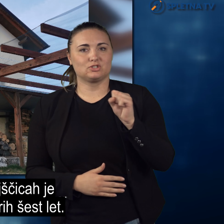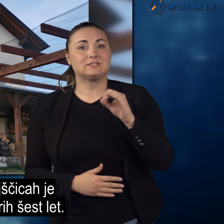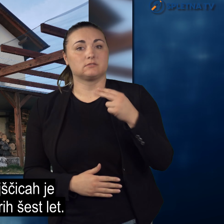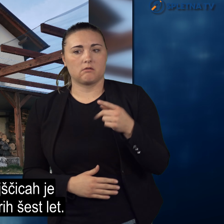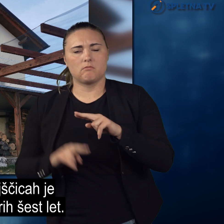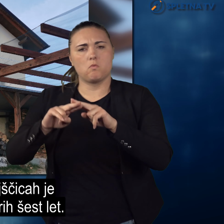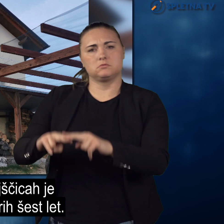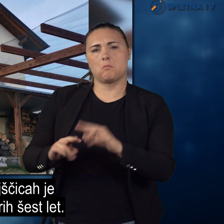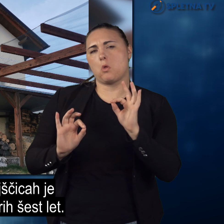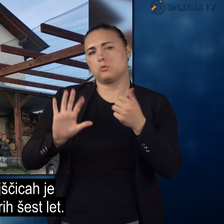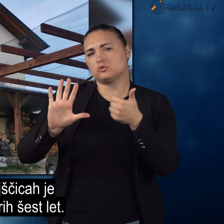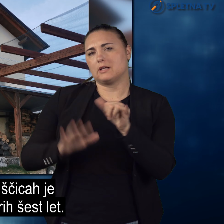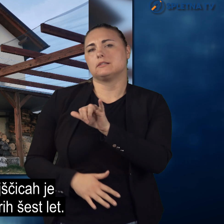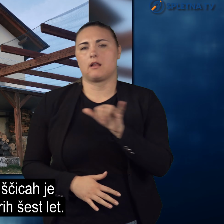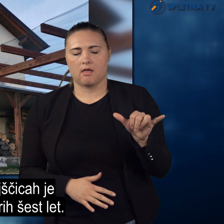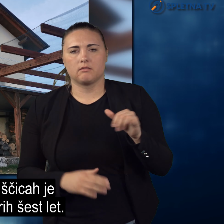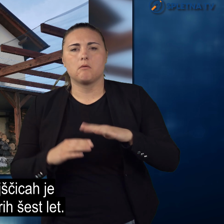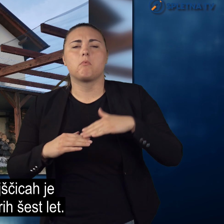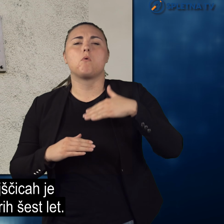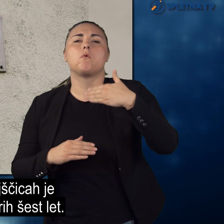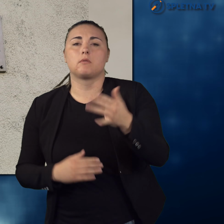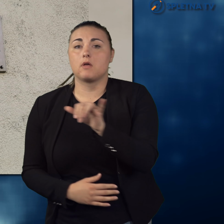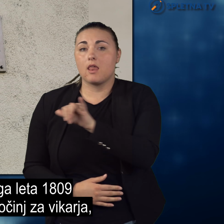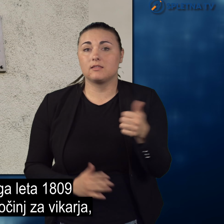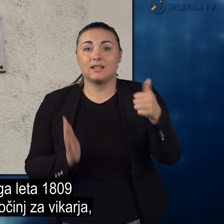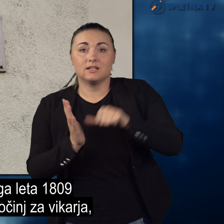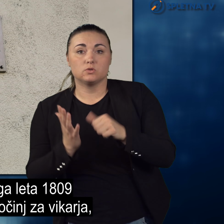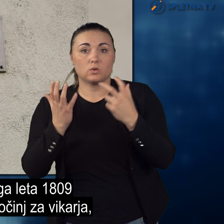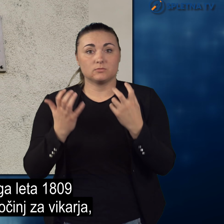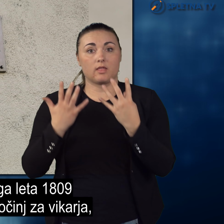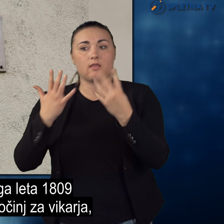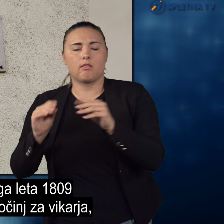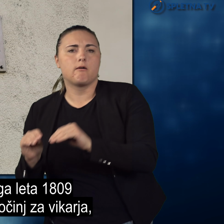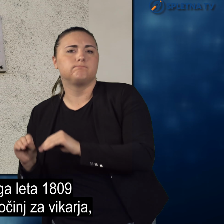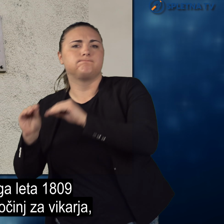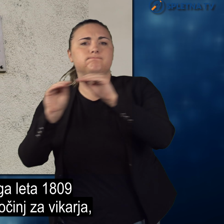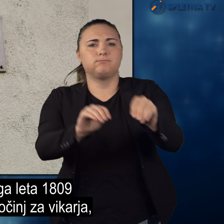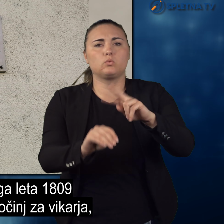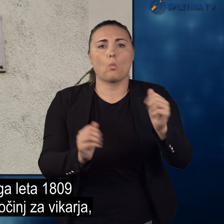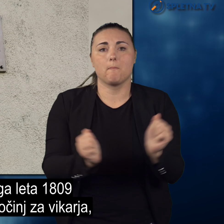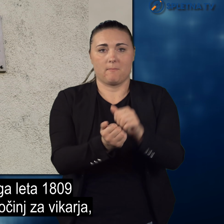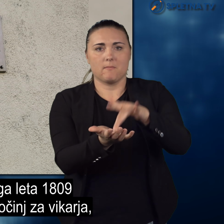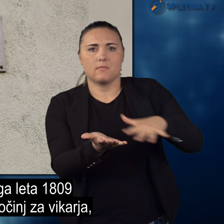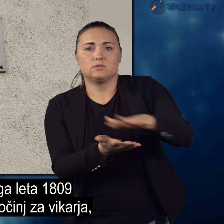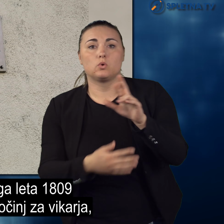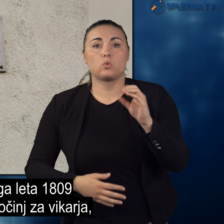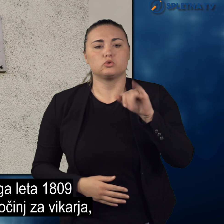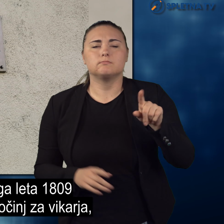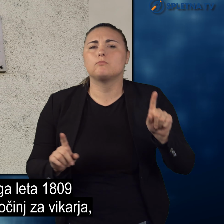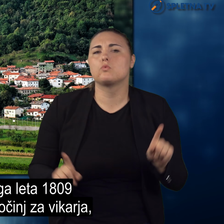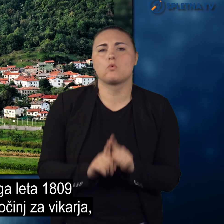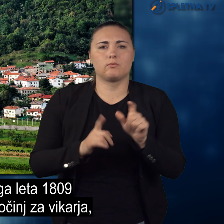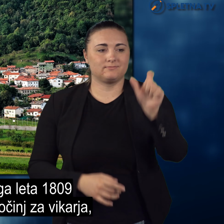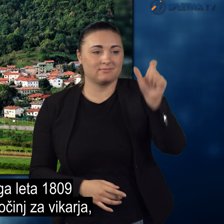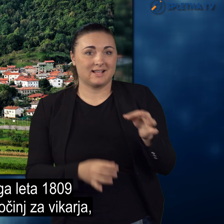Na Banščicah je ostal dobrih 6 let. Potem so ga leta 1809 premestili v